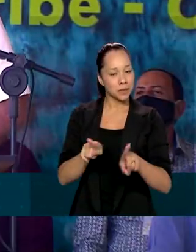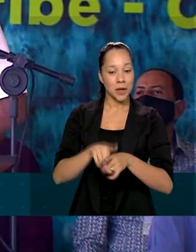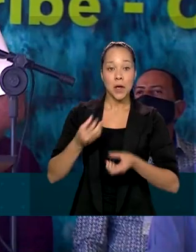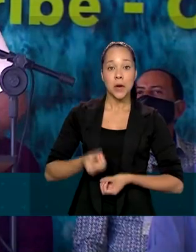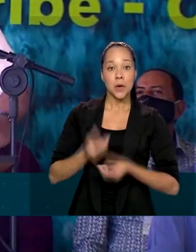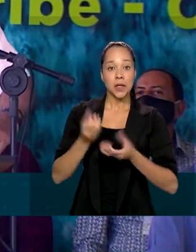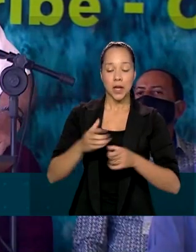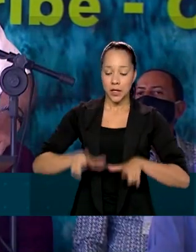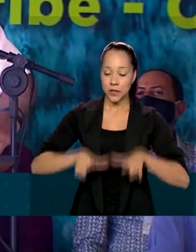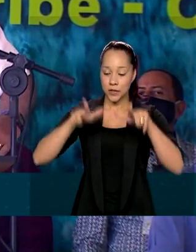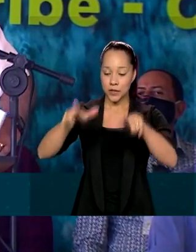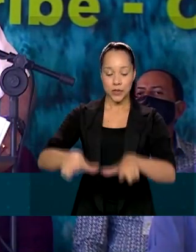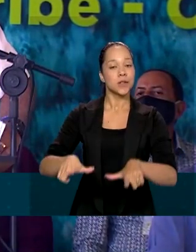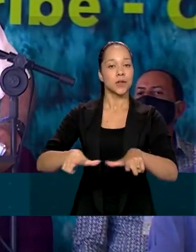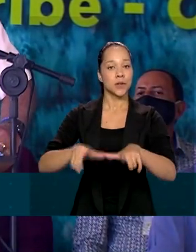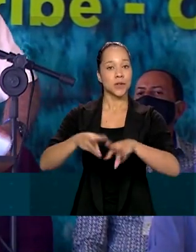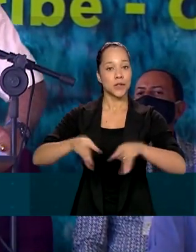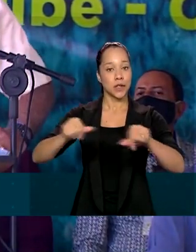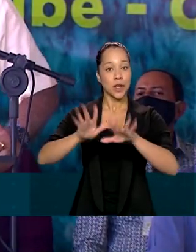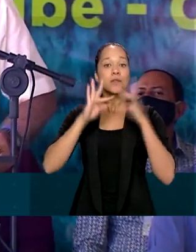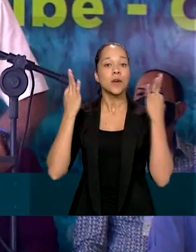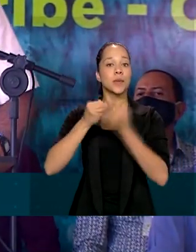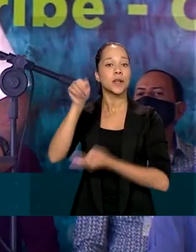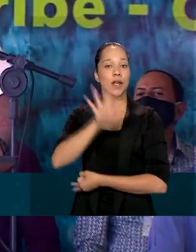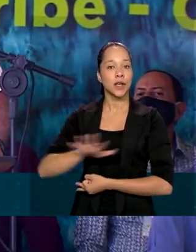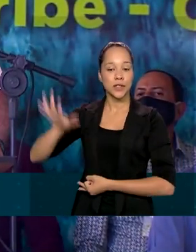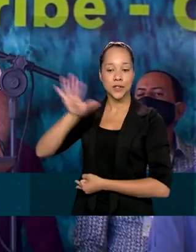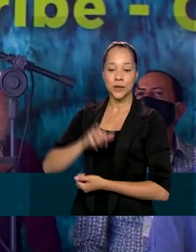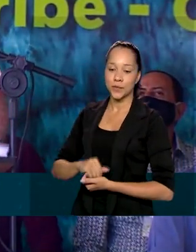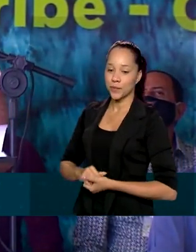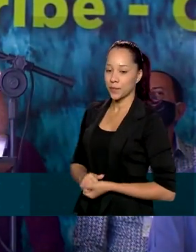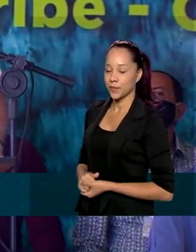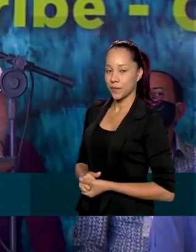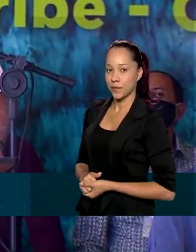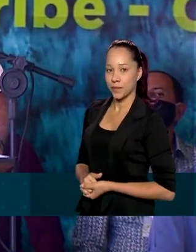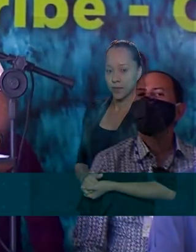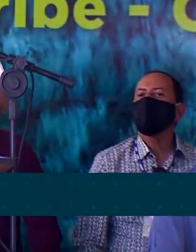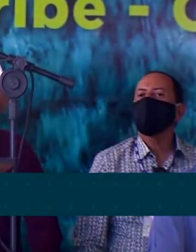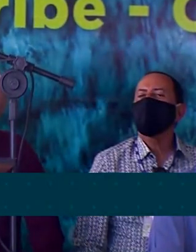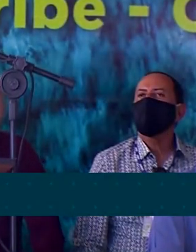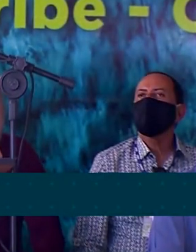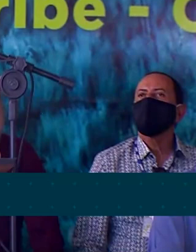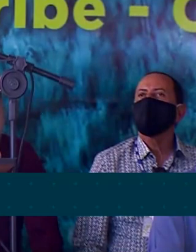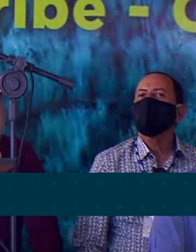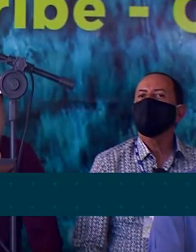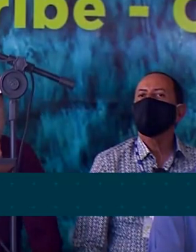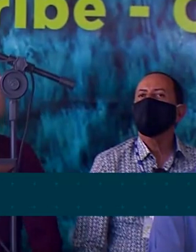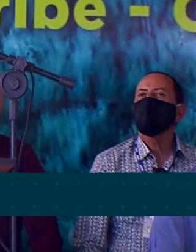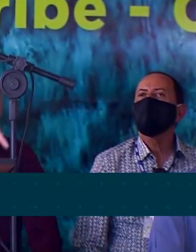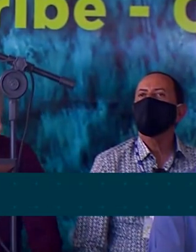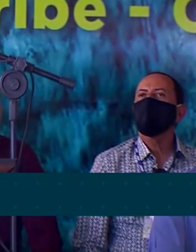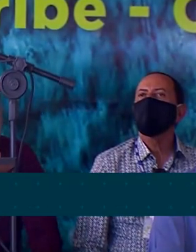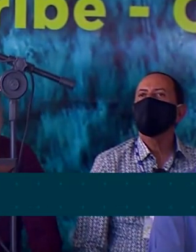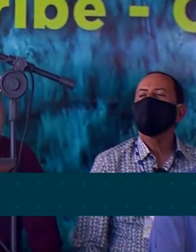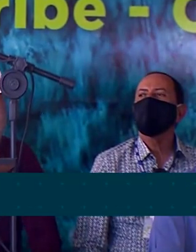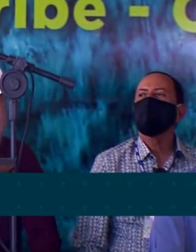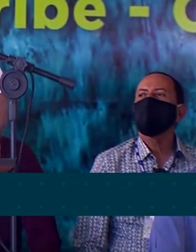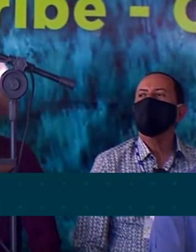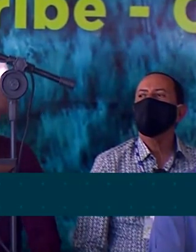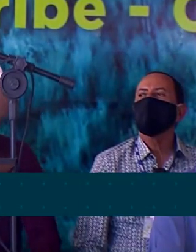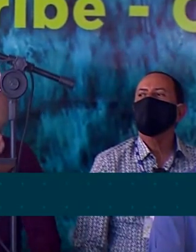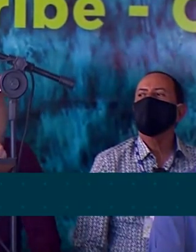a entrega de títulos fundiários a famílias da região. Resolvendo a questão dos 574 famílias que era o título, quem sabe